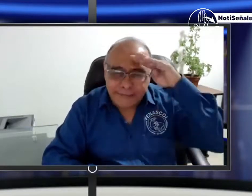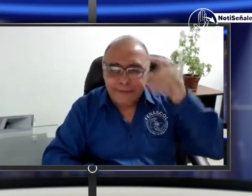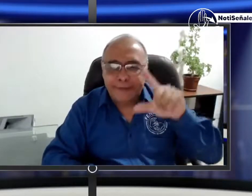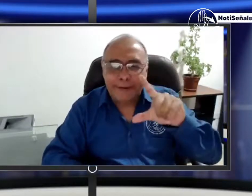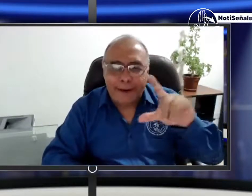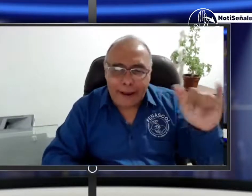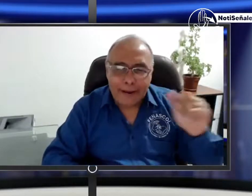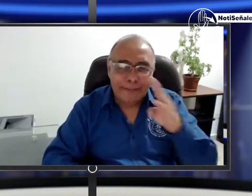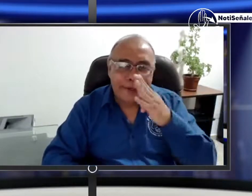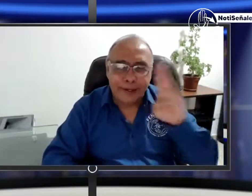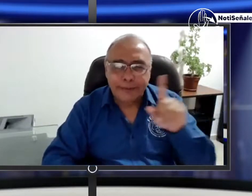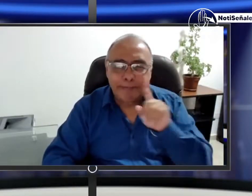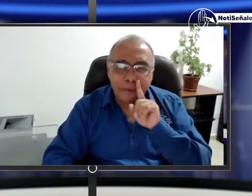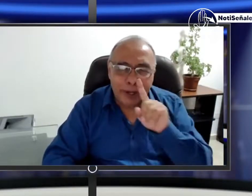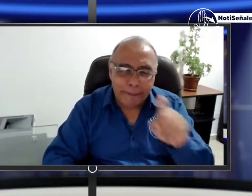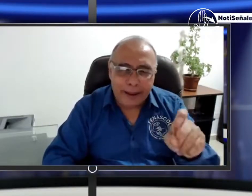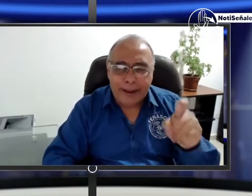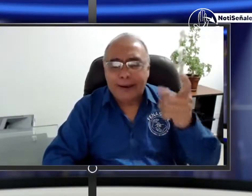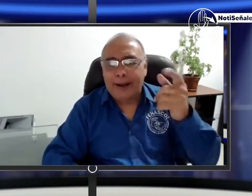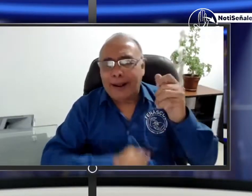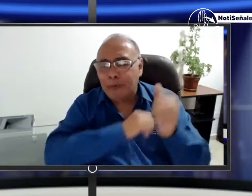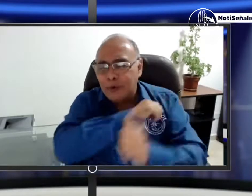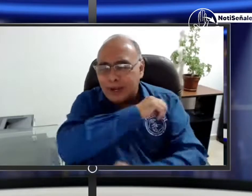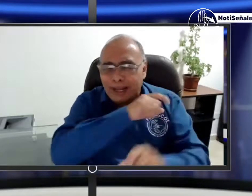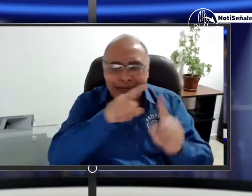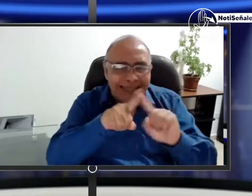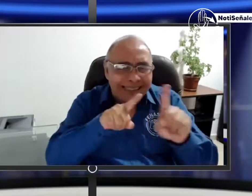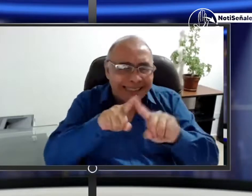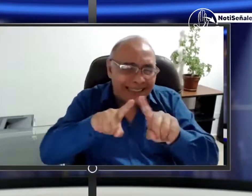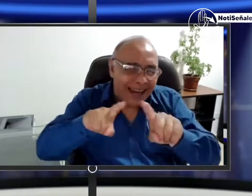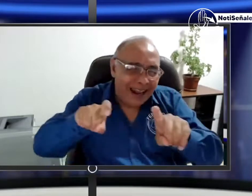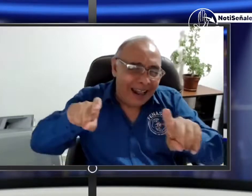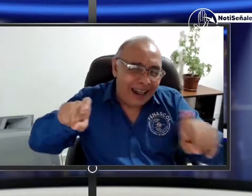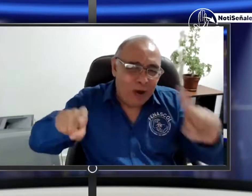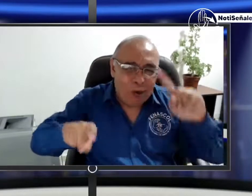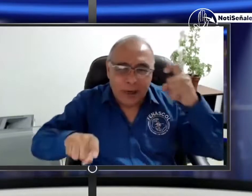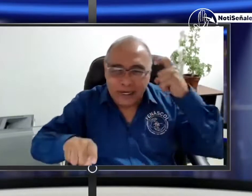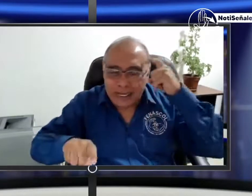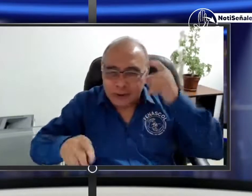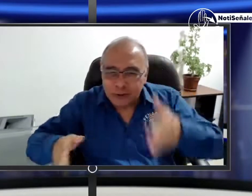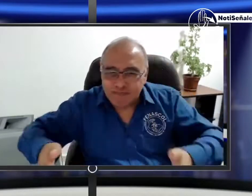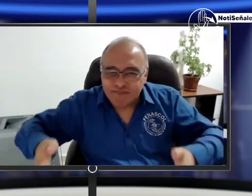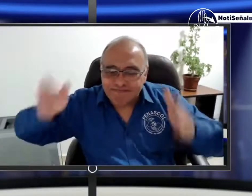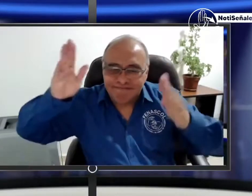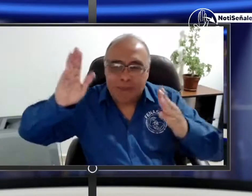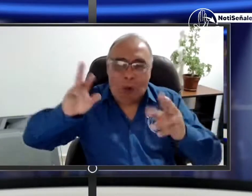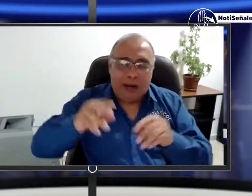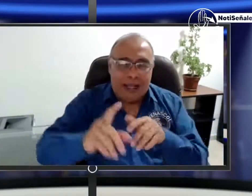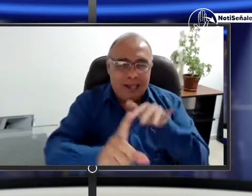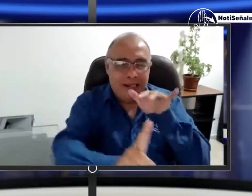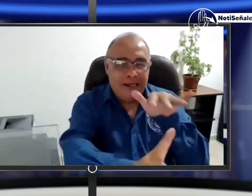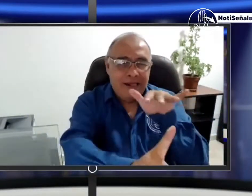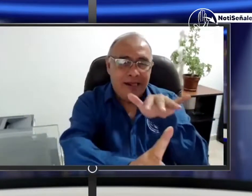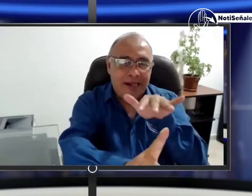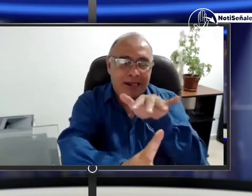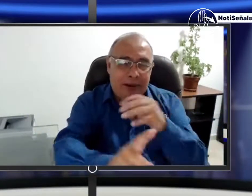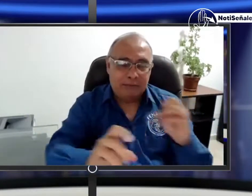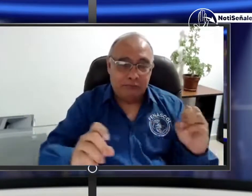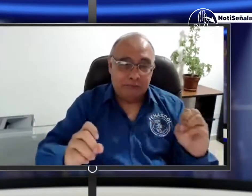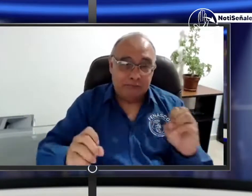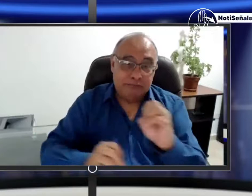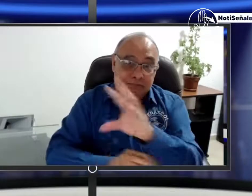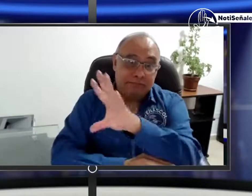espacios ya sea en alcaldía de medellín cali barranquilla bucaramanga a boyacá etcétera diferentes